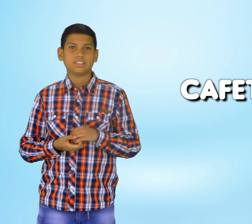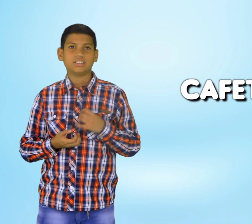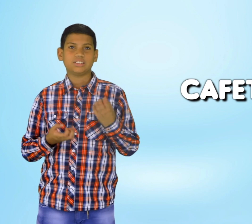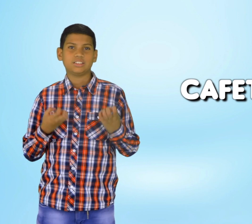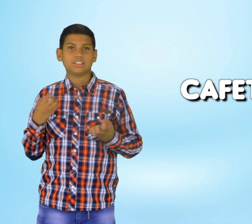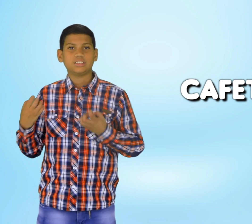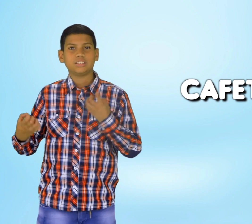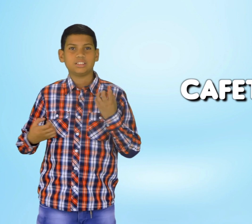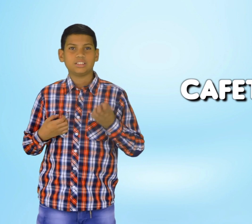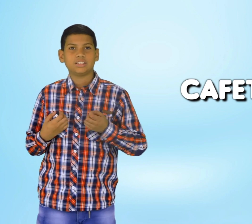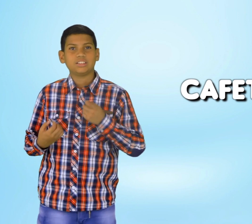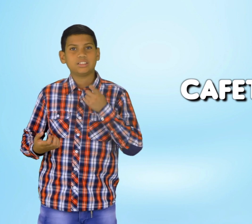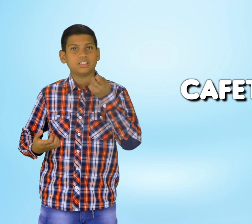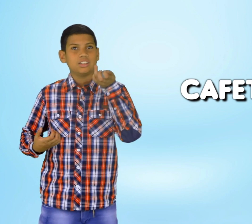Cafetera.